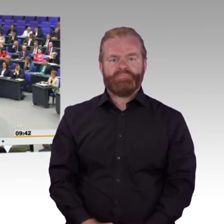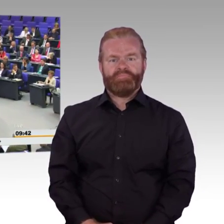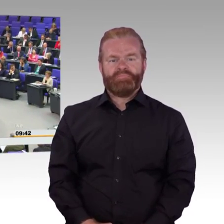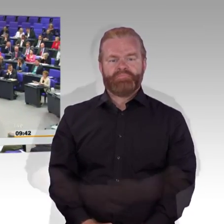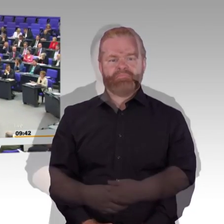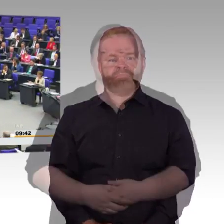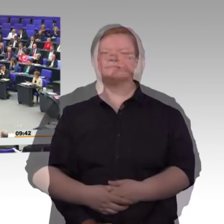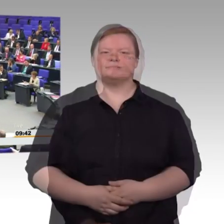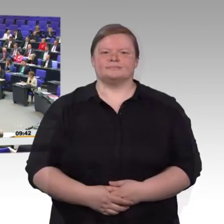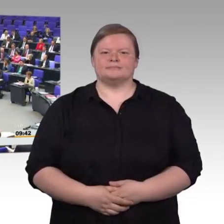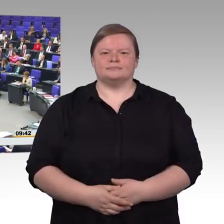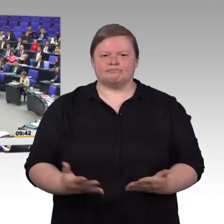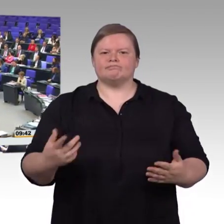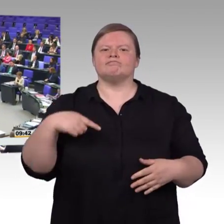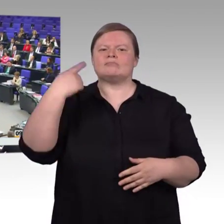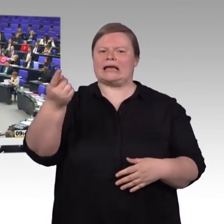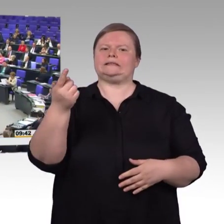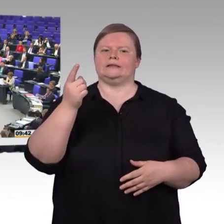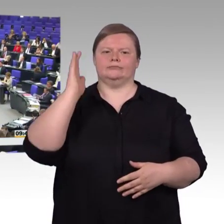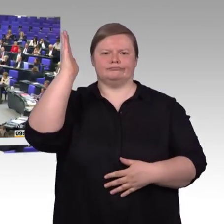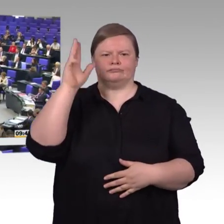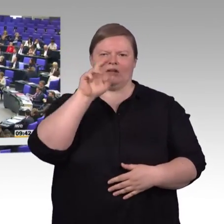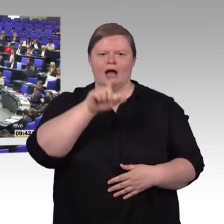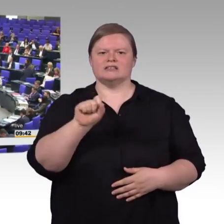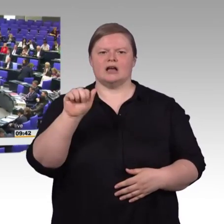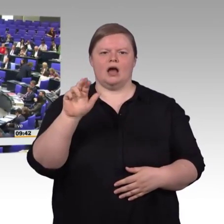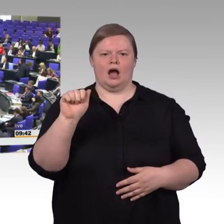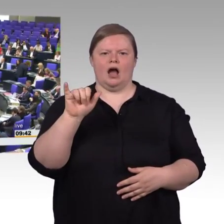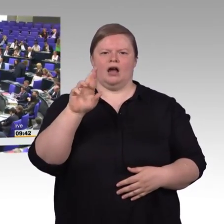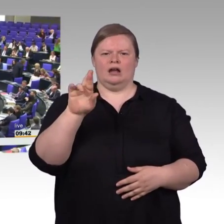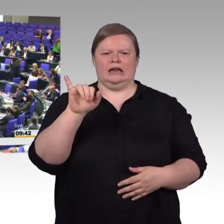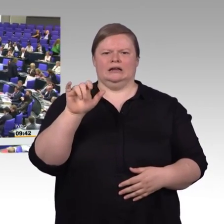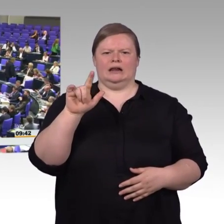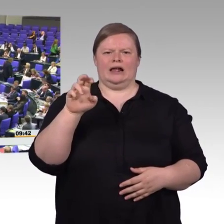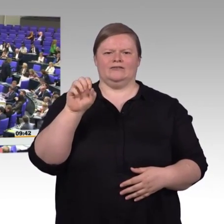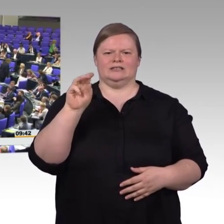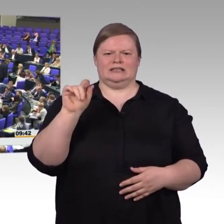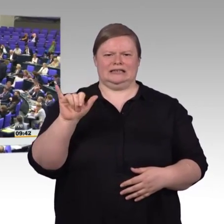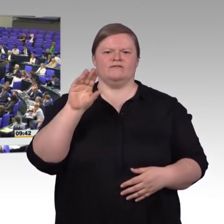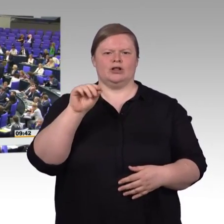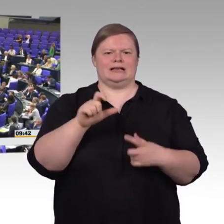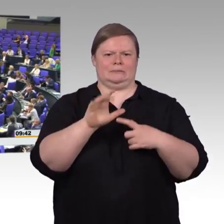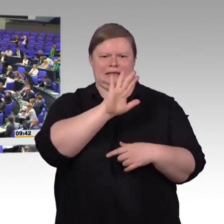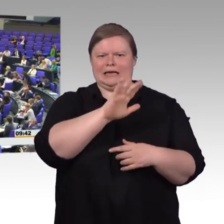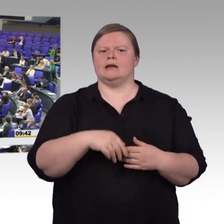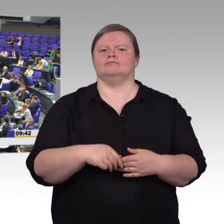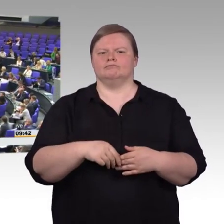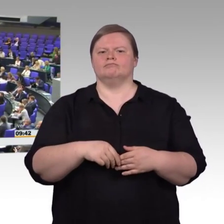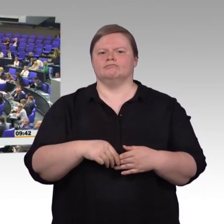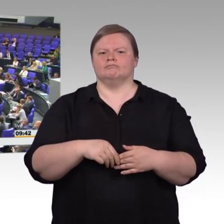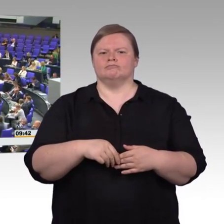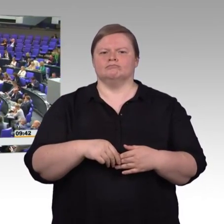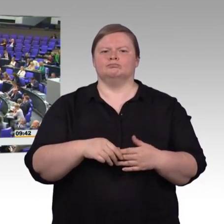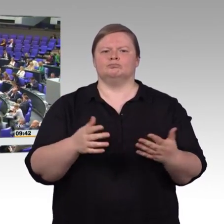Sehr geehrter Herr Präsident, meine sehr verehrten Damen und Herren, wir beschließen hier heute einen Meilenstein in der Verbraucherpolitik.